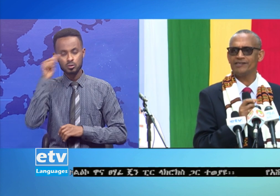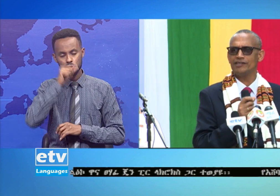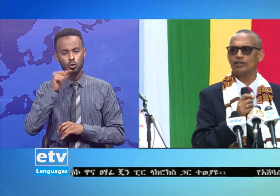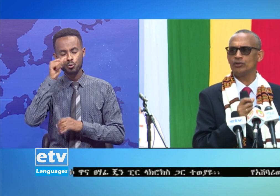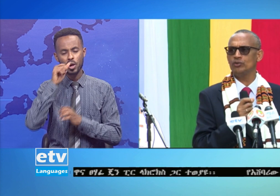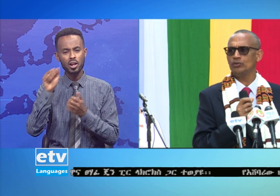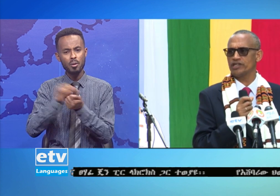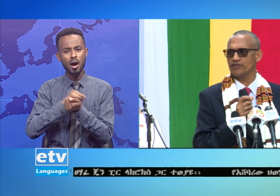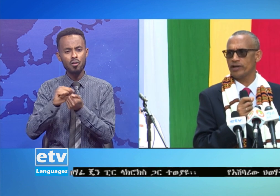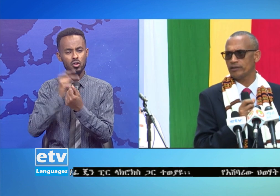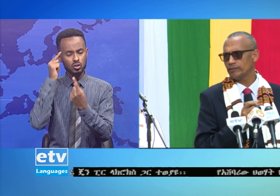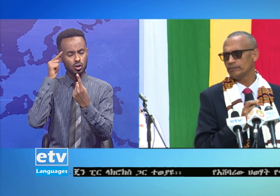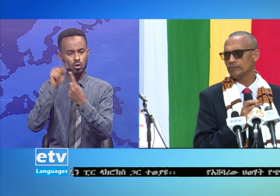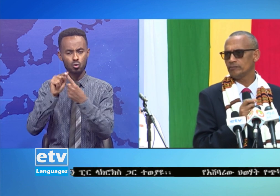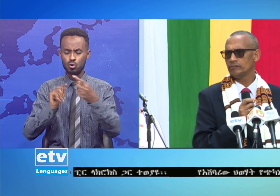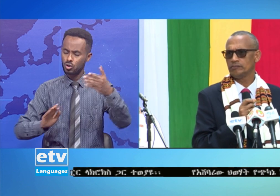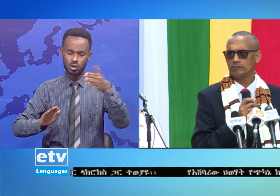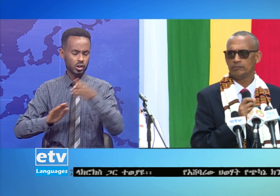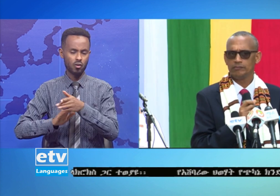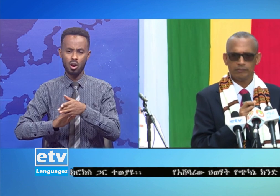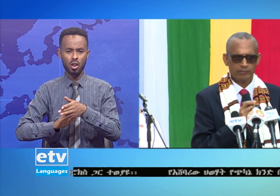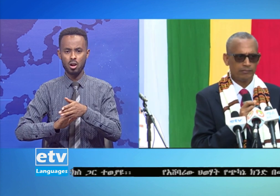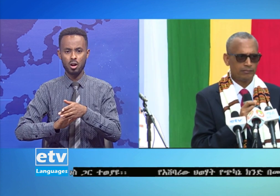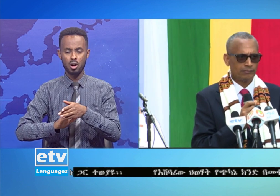ኢትዮጵያን የማፍረስ እቅዱ ከሽፏል።